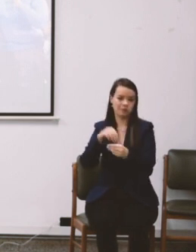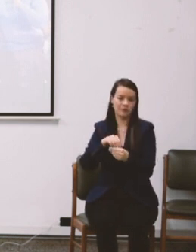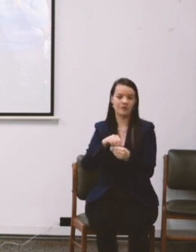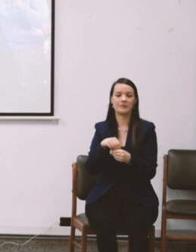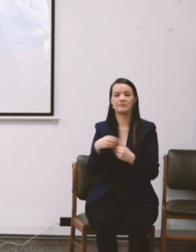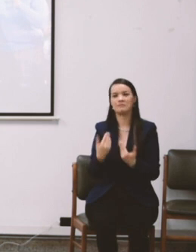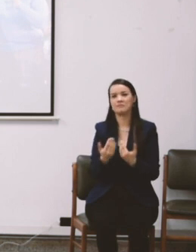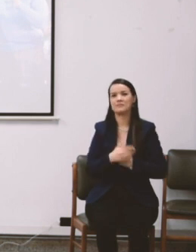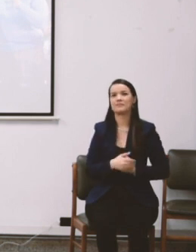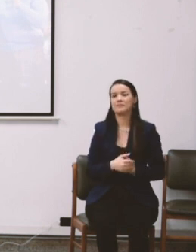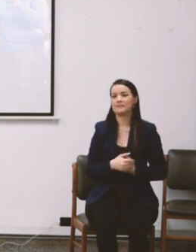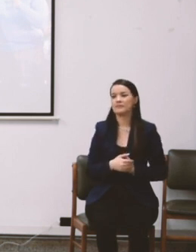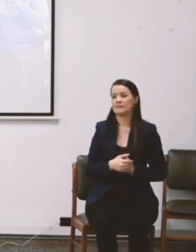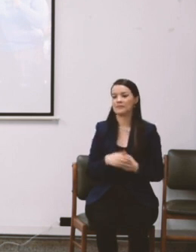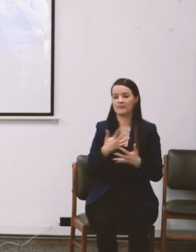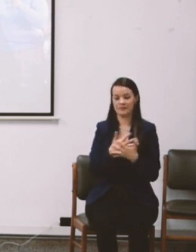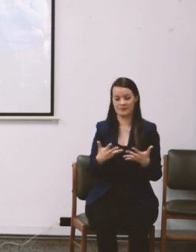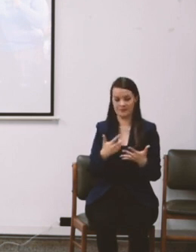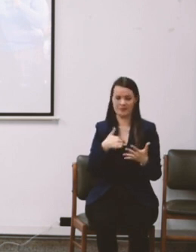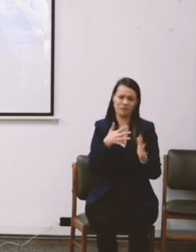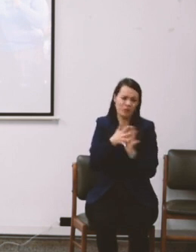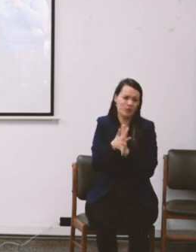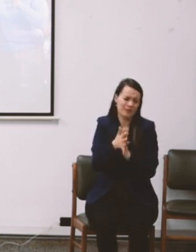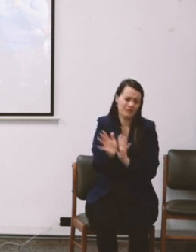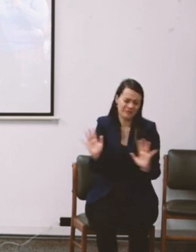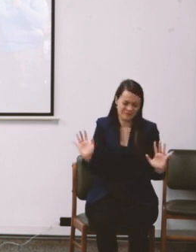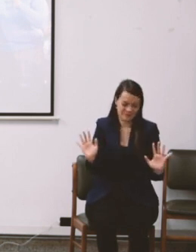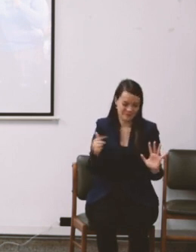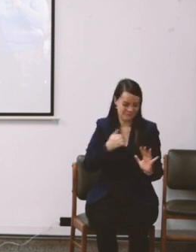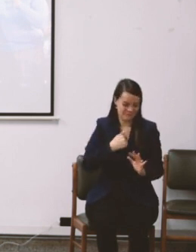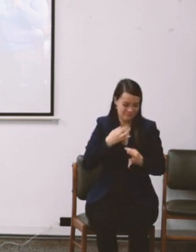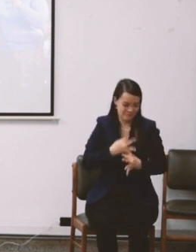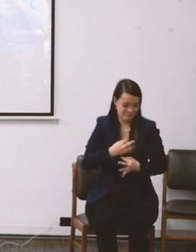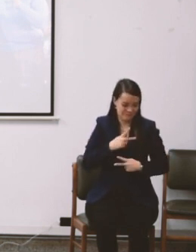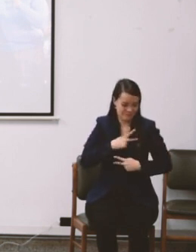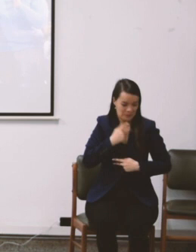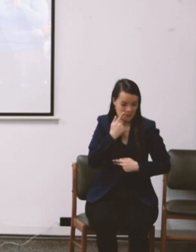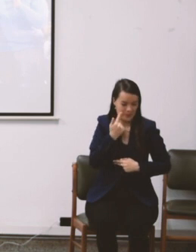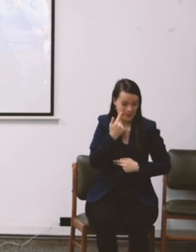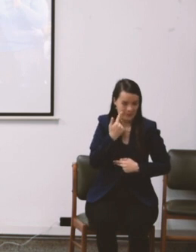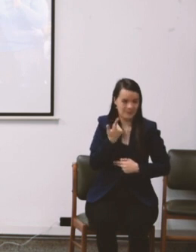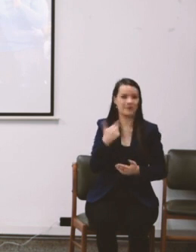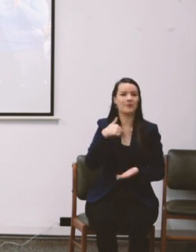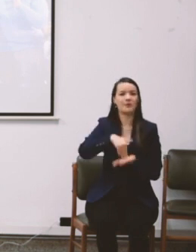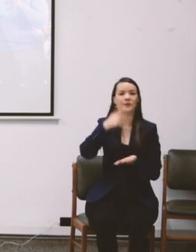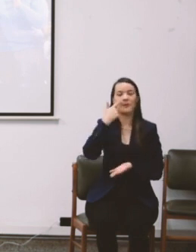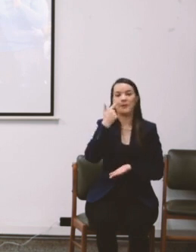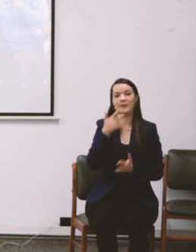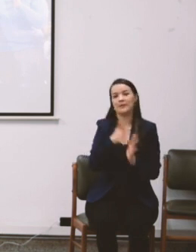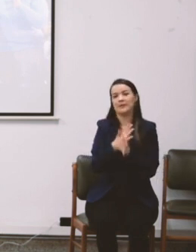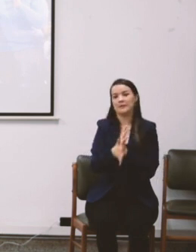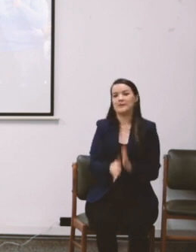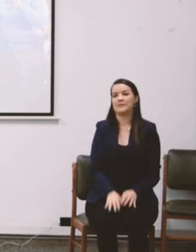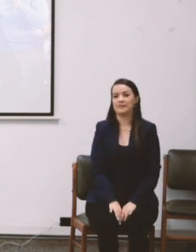ejemplo, de las cosas que apenas me pasaron, y se los voy a compartir, sí, como desde la posición de papá, pero que además uno va pensando, es